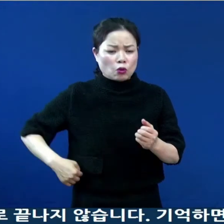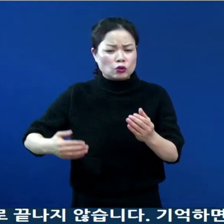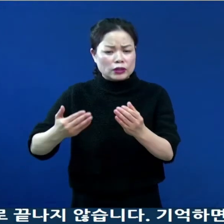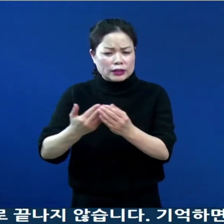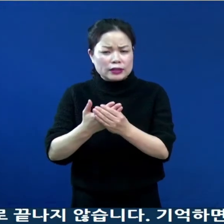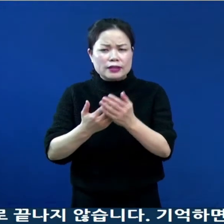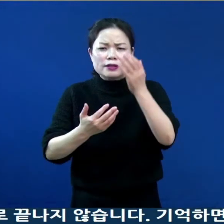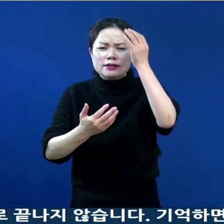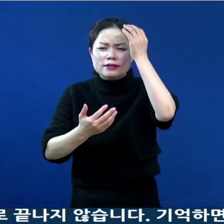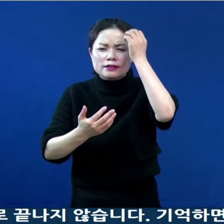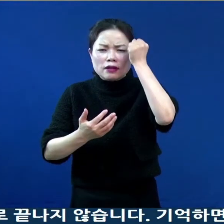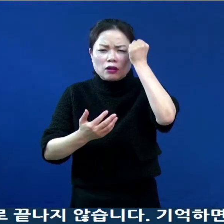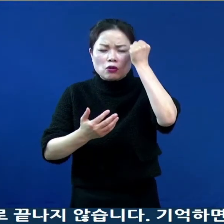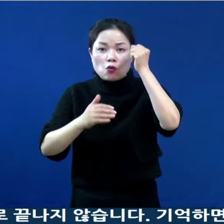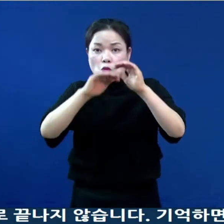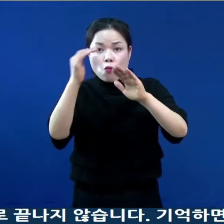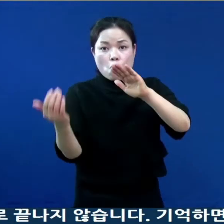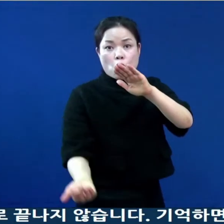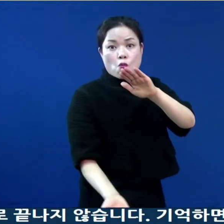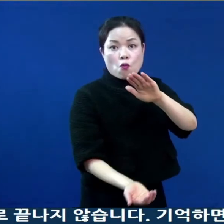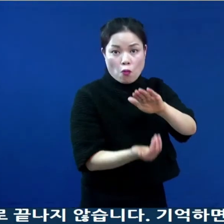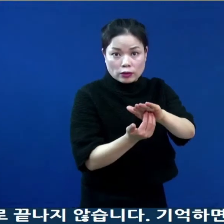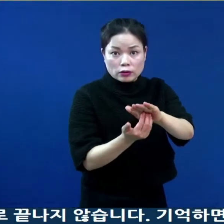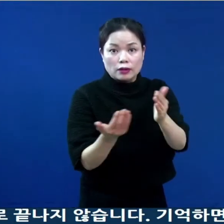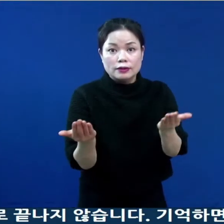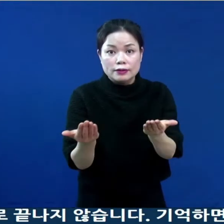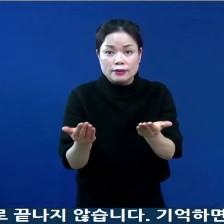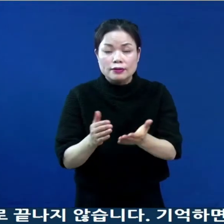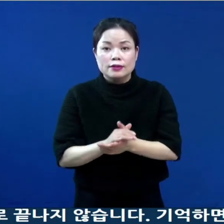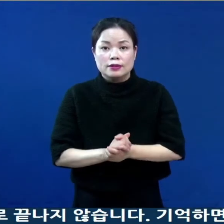돌이키는 것은 기억을 완성하는 일입니다.